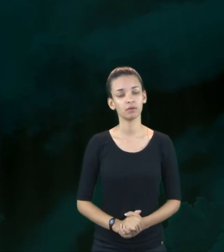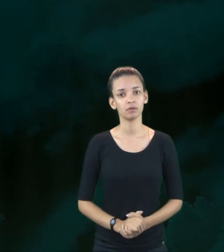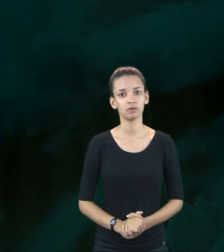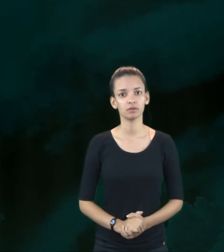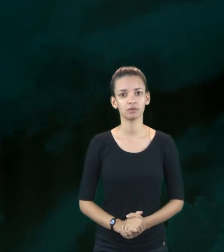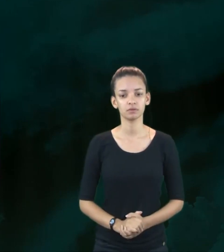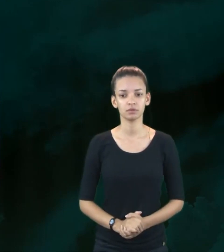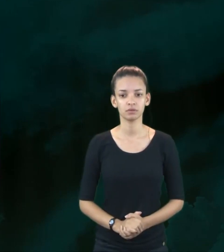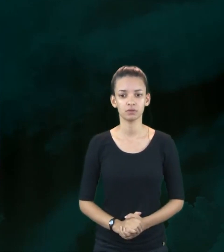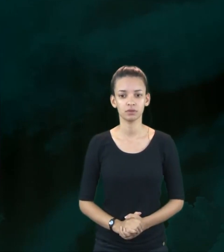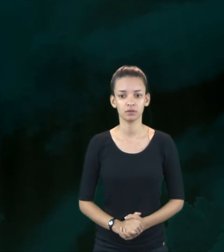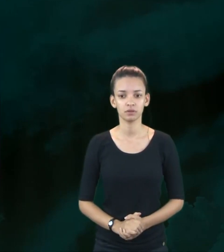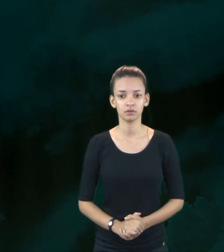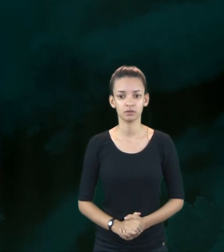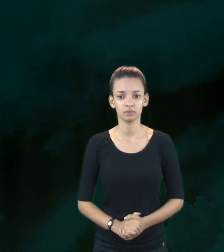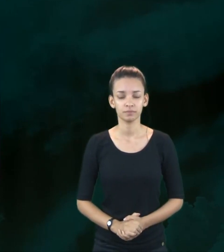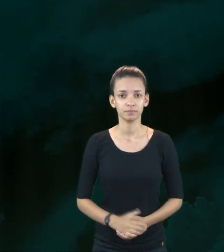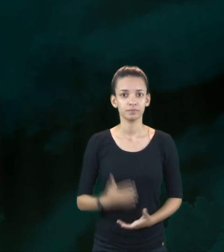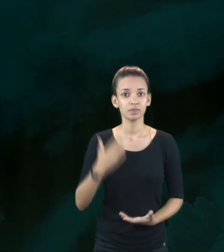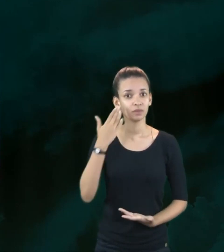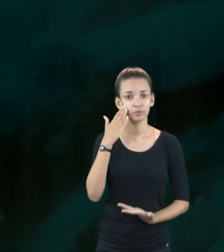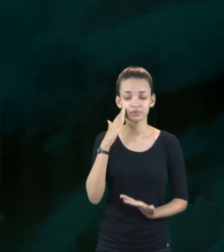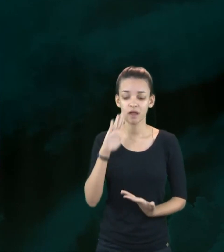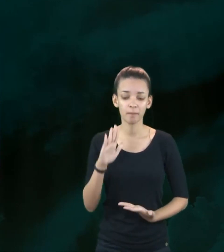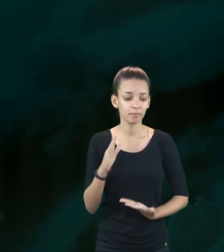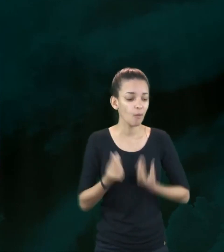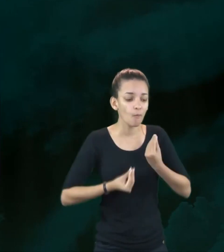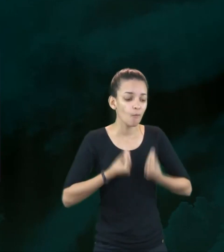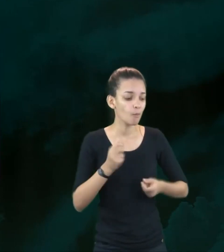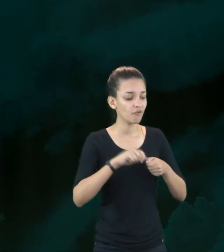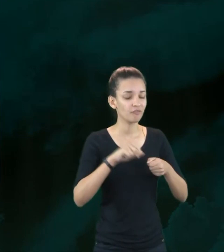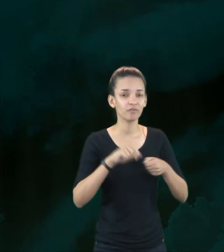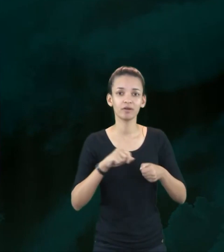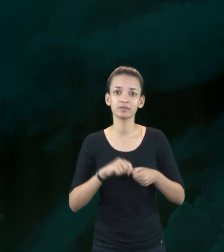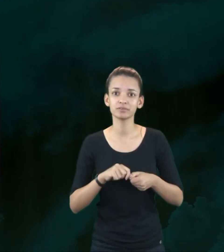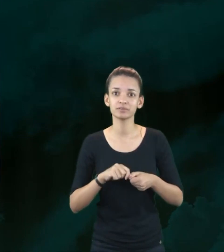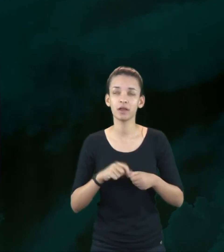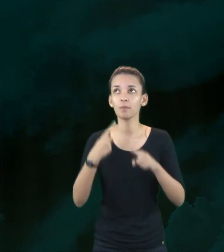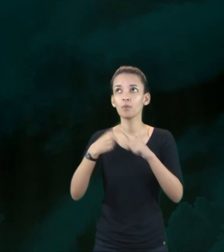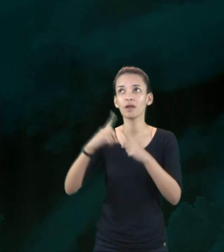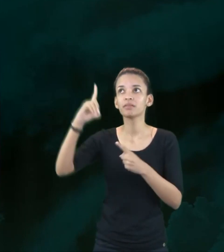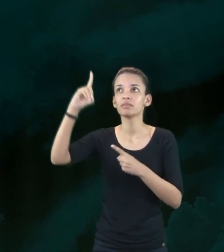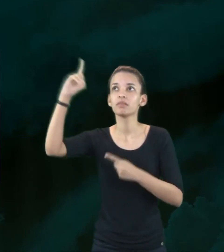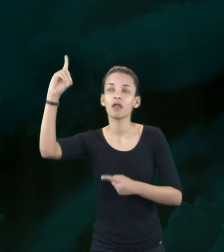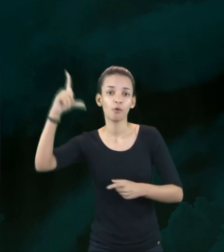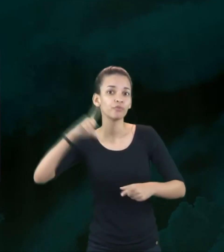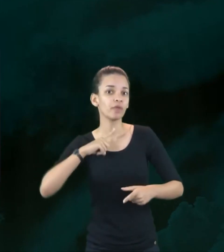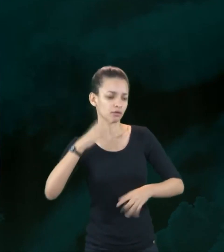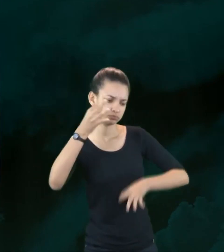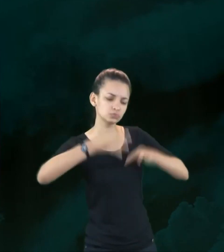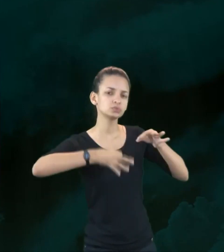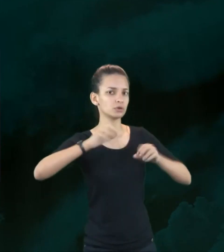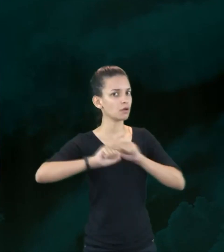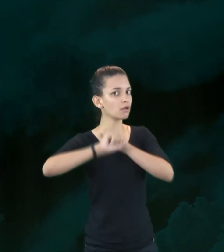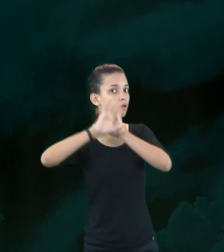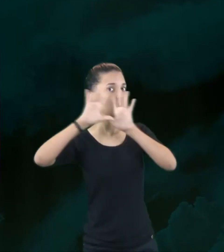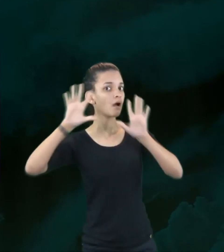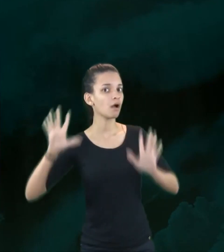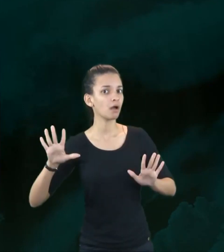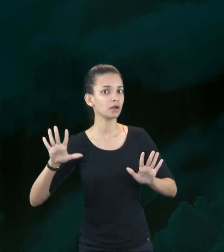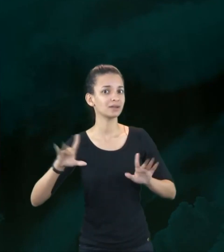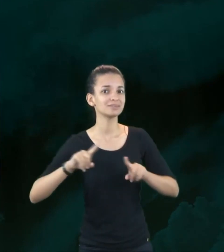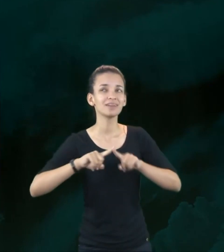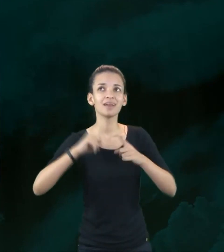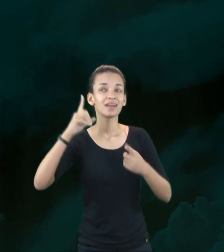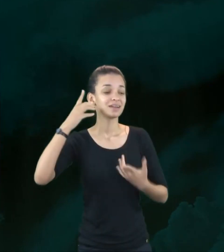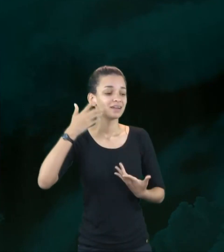também estava de mãos atadas pela sua justiça, pela sua própria glória, todos carecem da glória de Deus, e Deus não tinha muito o que